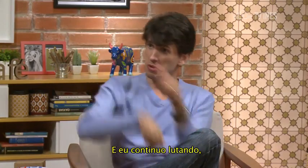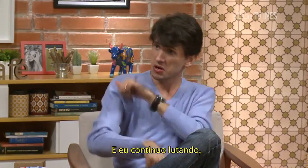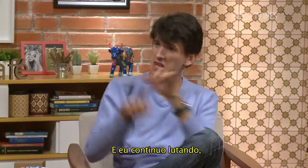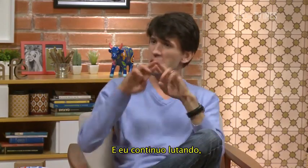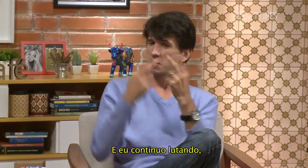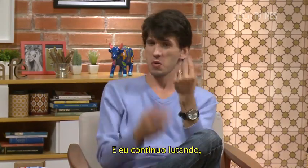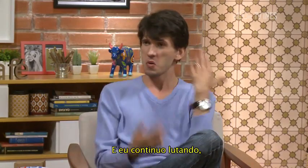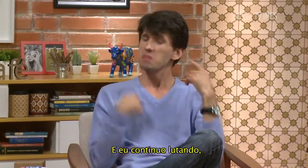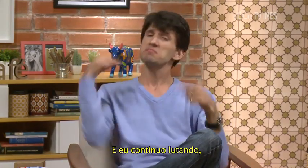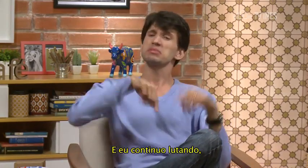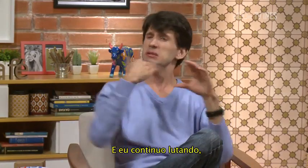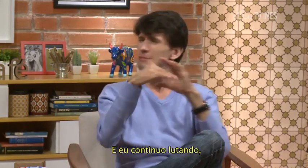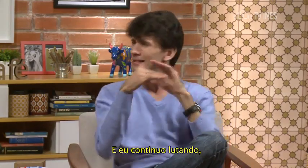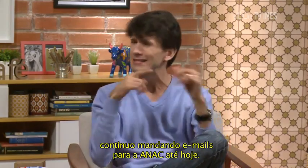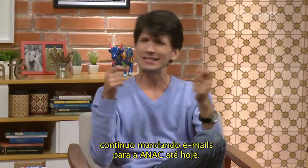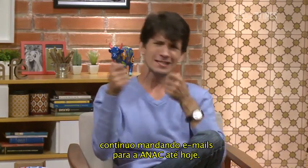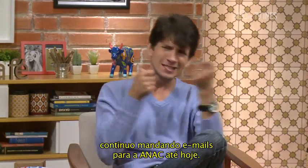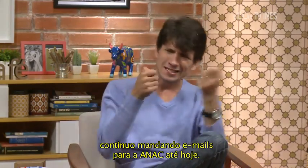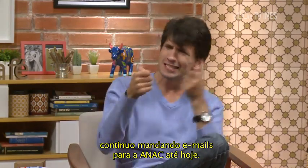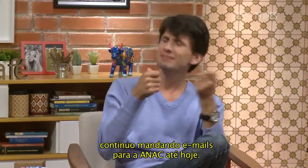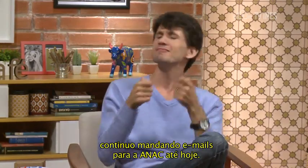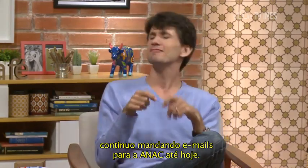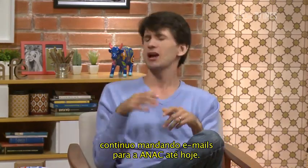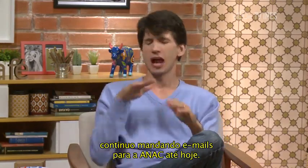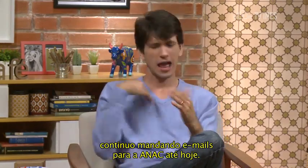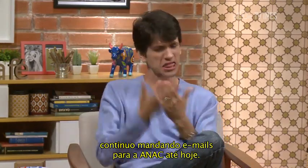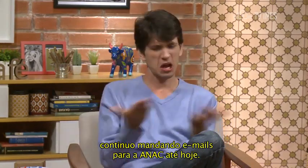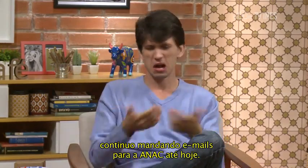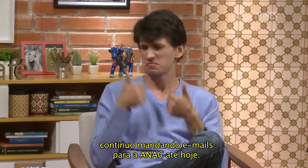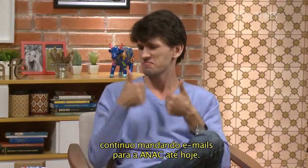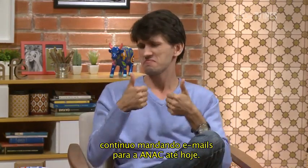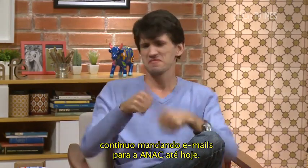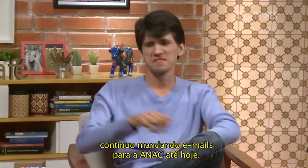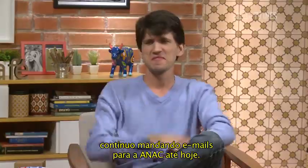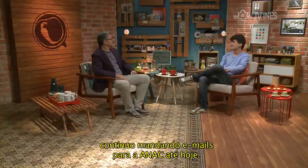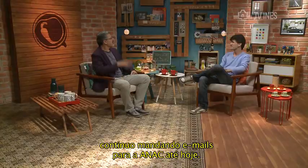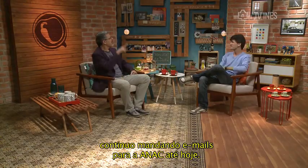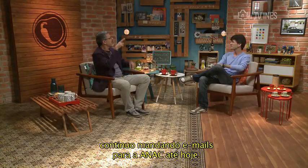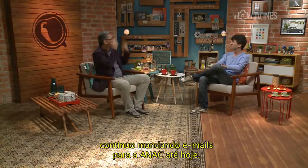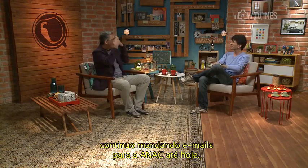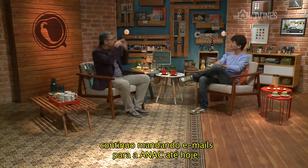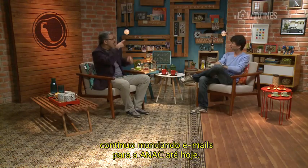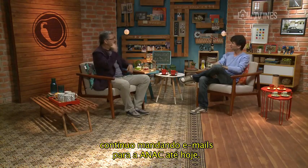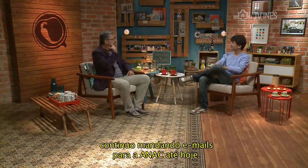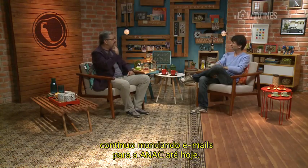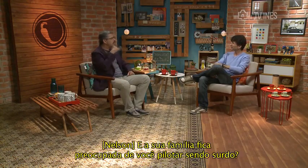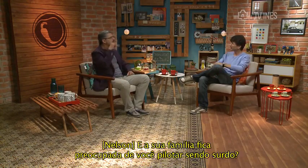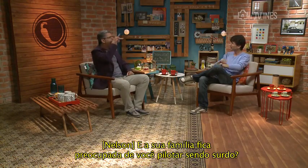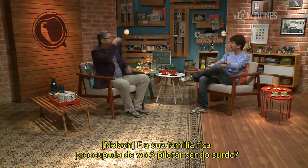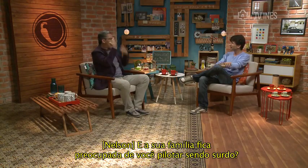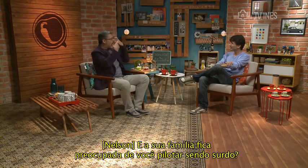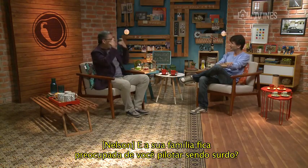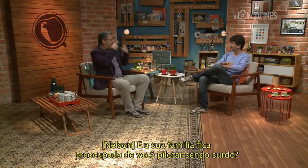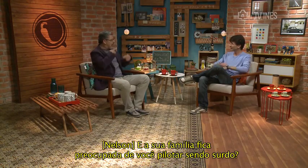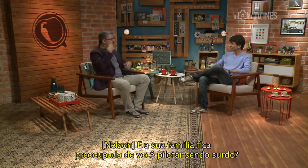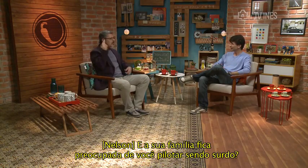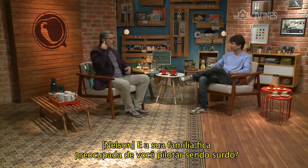continuo lutando eu continuo mandando e-mail para na que até hoje e a sua família fica